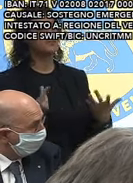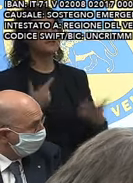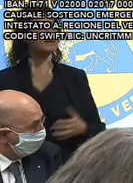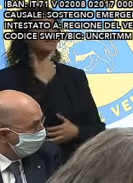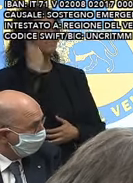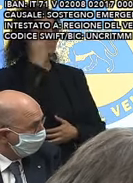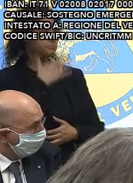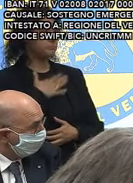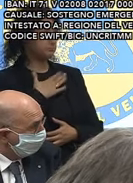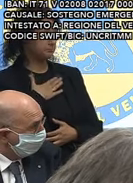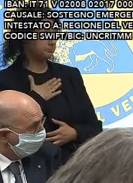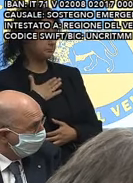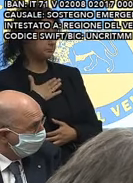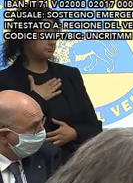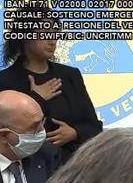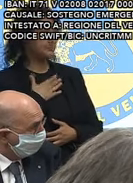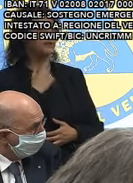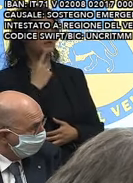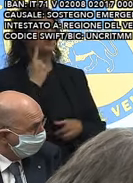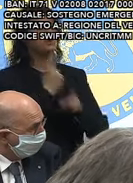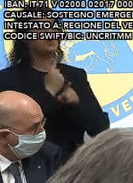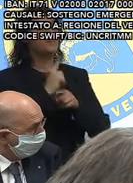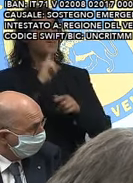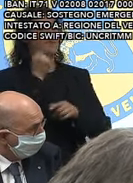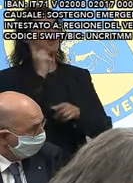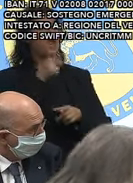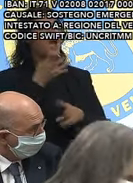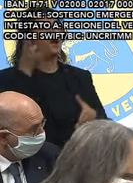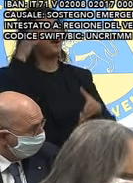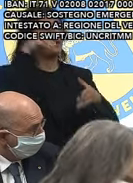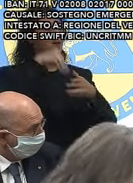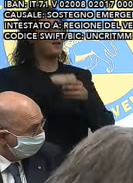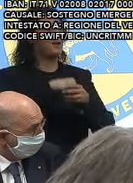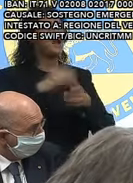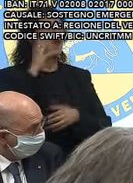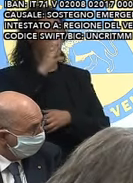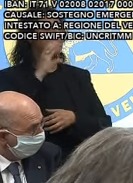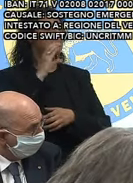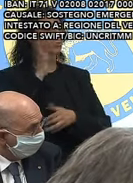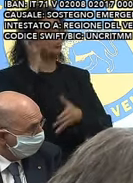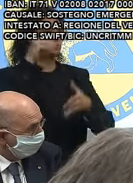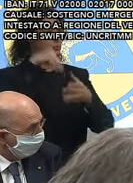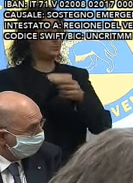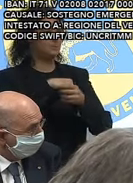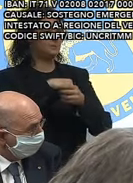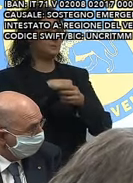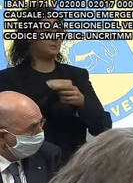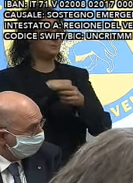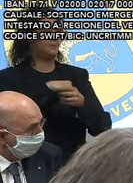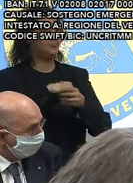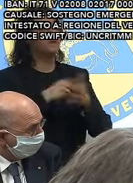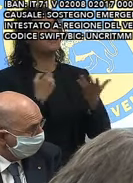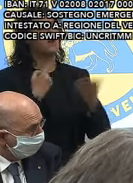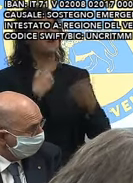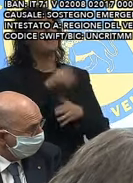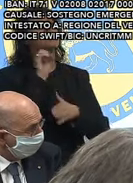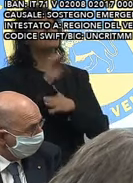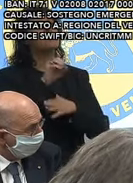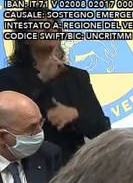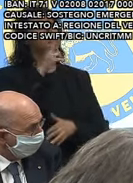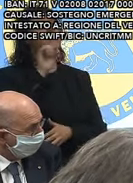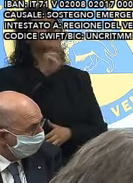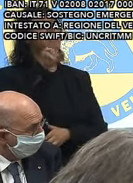sono convinto che qui ci deve andare anche un campus, dopodiché troveremo un sistema, ma noi l'abbiamo professore Zuto lo sa perché ne abbiamo parlato